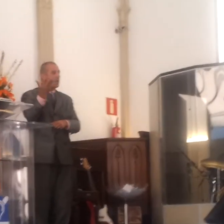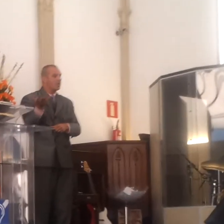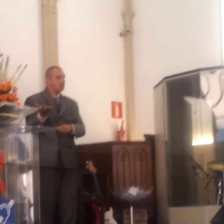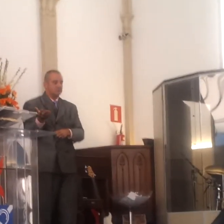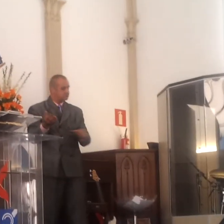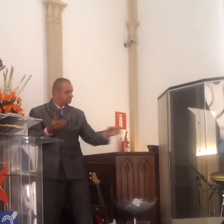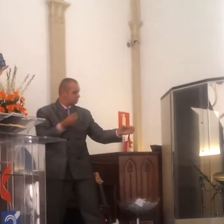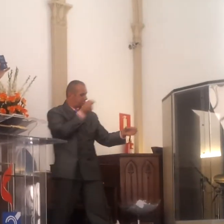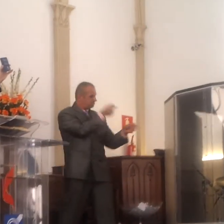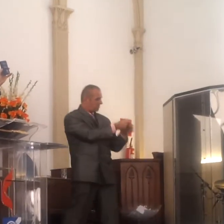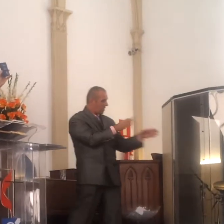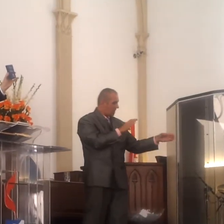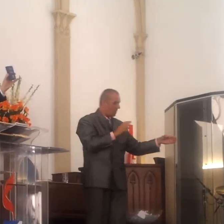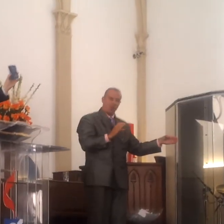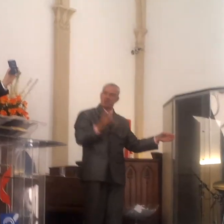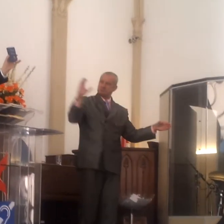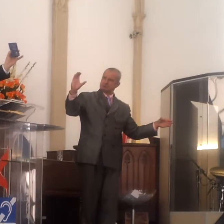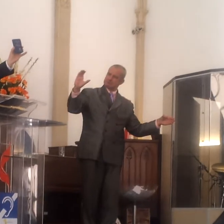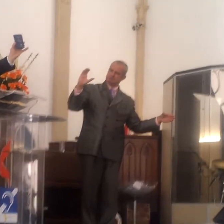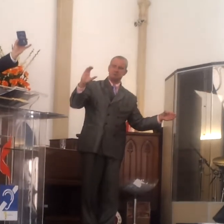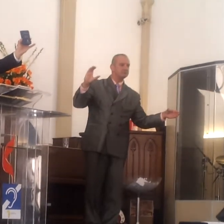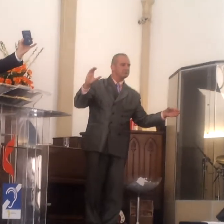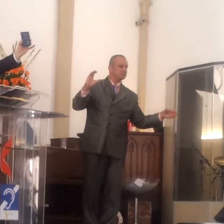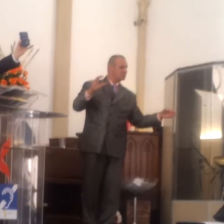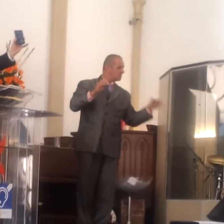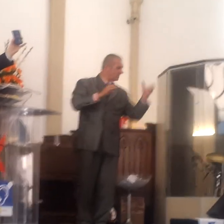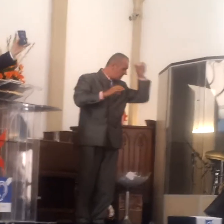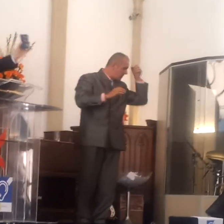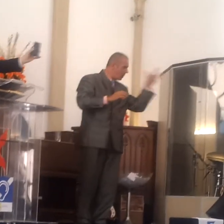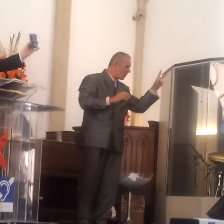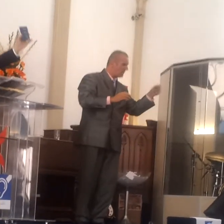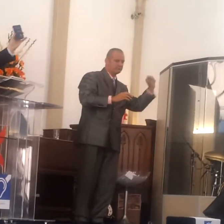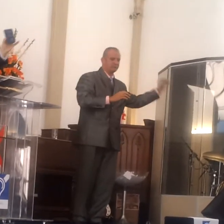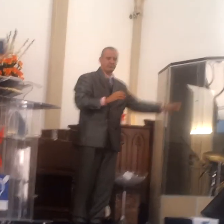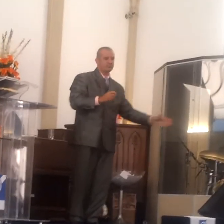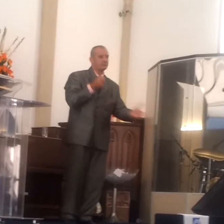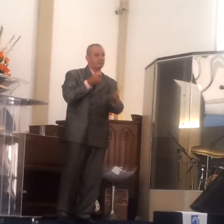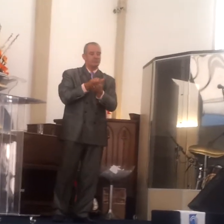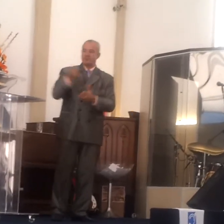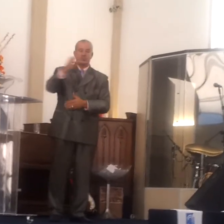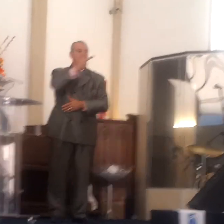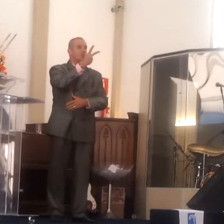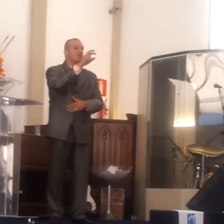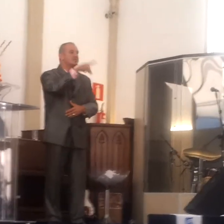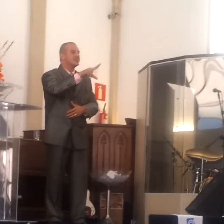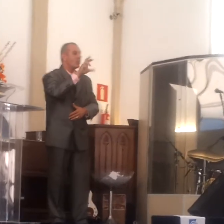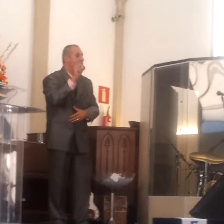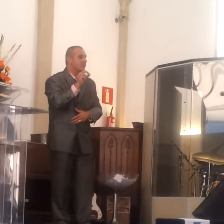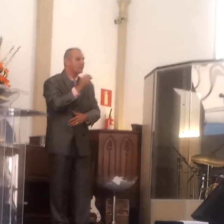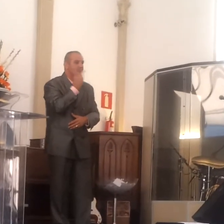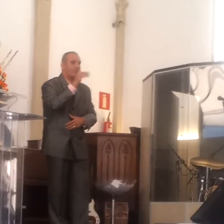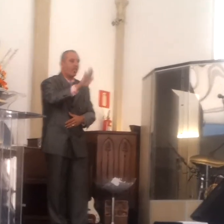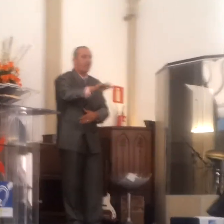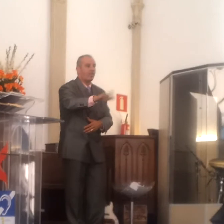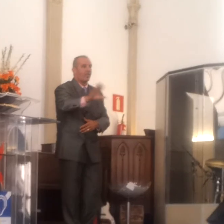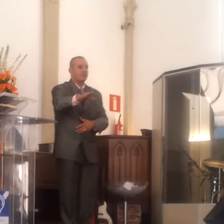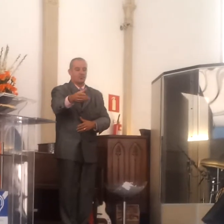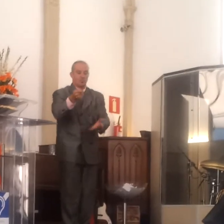Se bem que eles estão fazendo propaganda de outros tipos de refrigerante, porque a Coca-Cola já está ficando desgastada pelos males que está